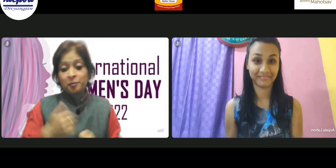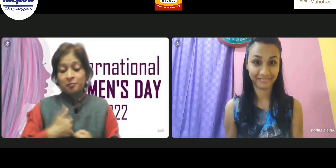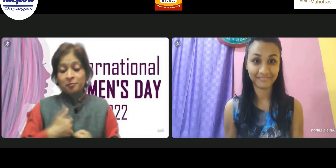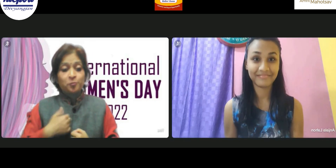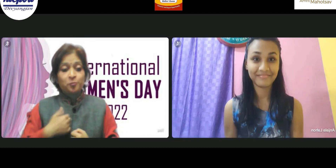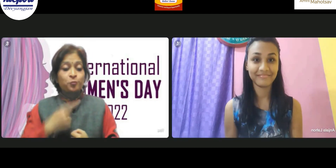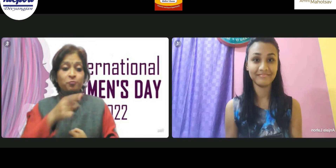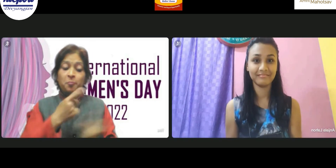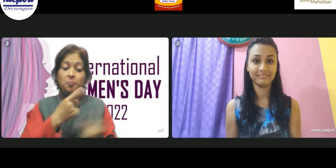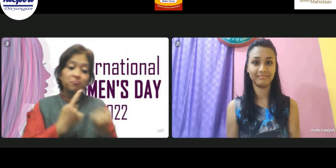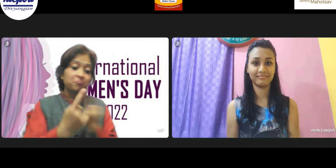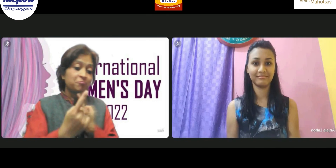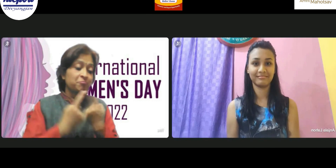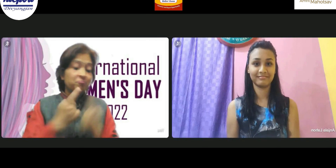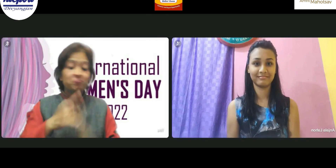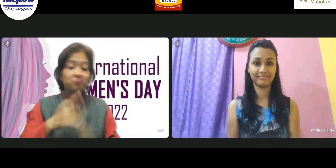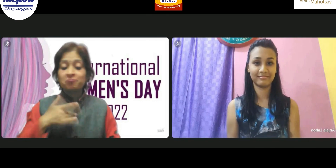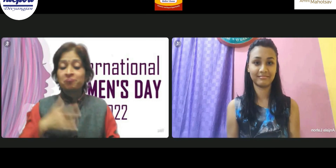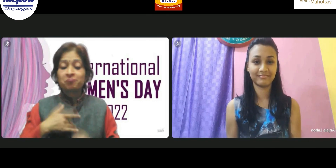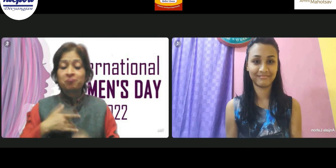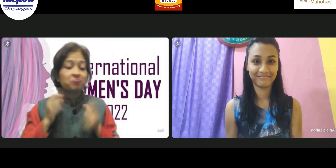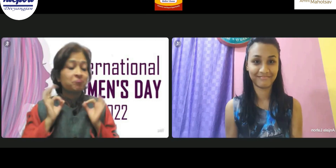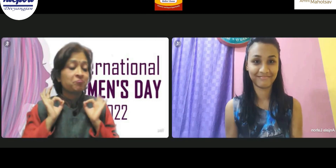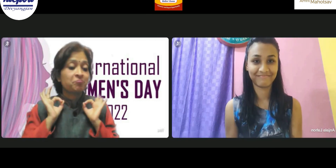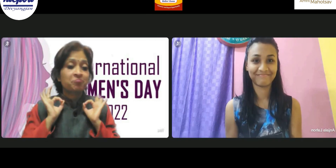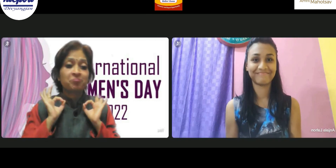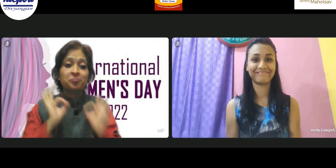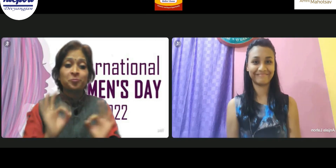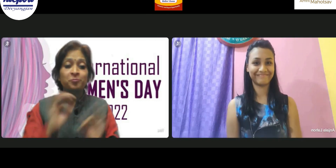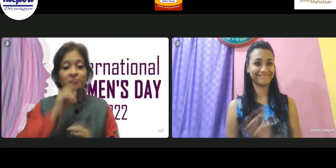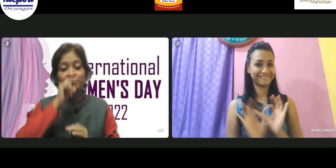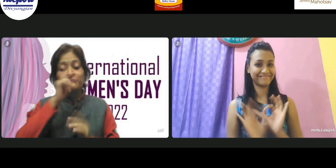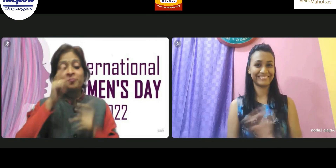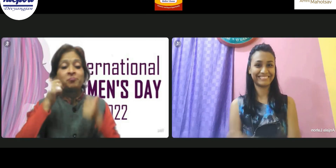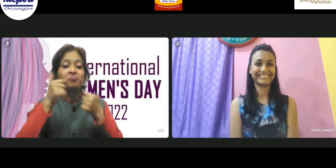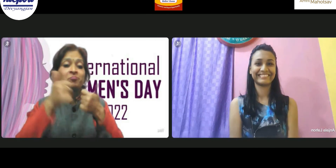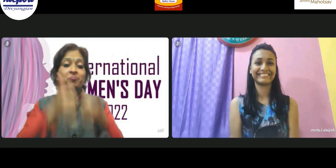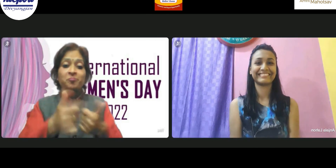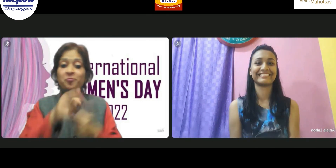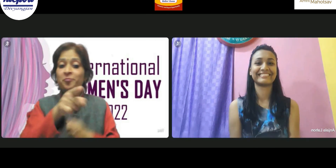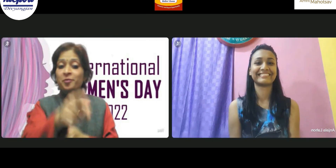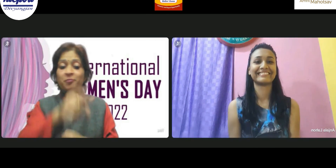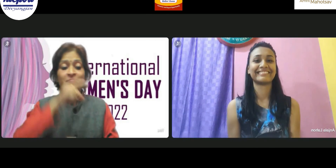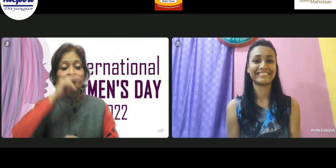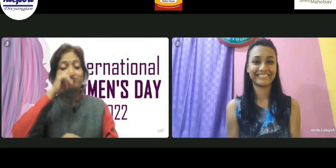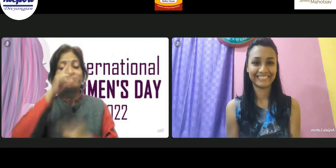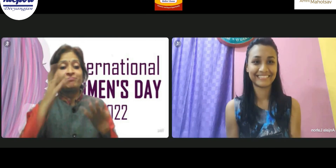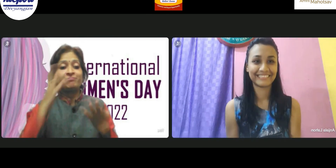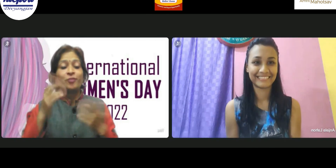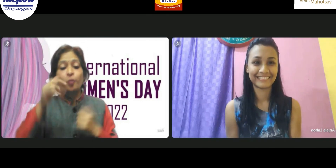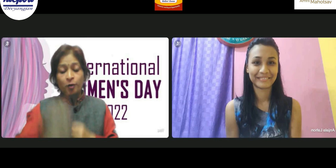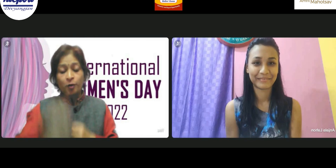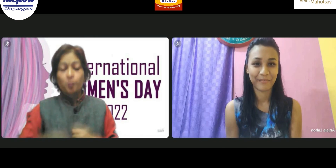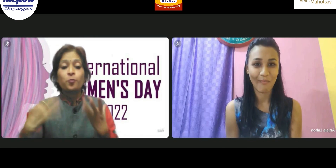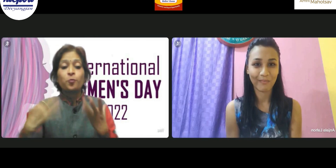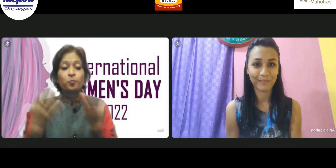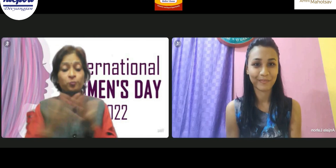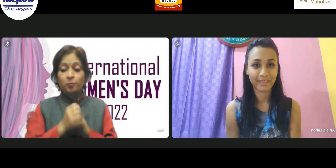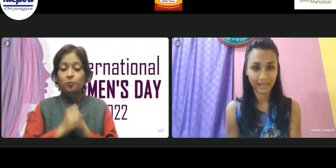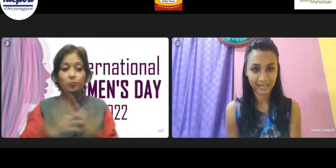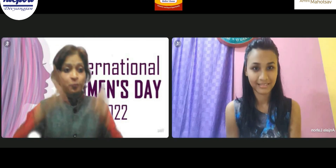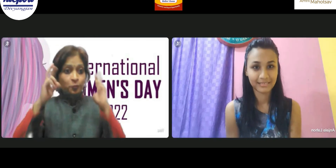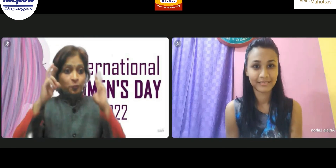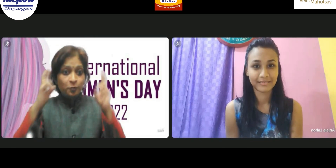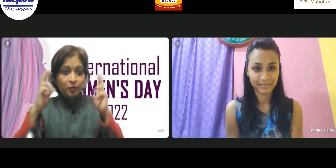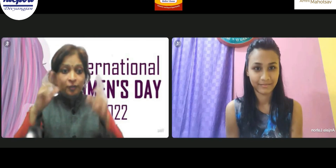कहा एंजेला आपने। आपका बहुत बहुत धन्यवाद। आपसे बातचीत करके मुझे बहुत अच्छा लगा और मैं